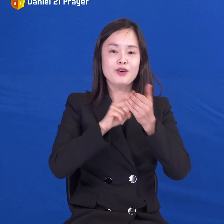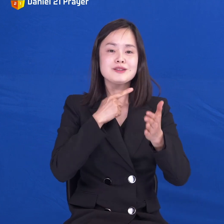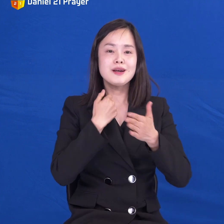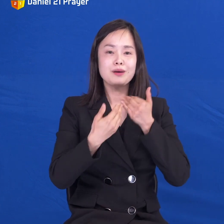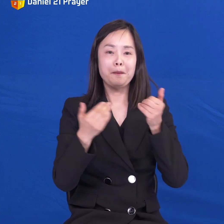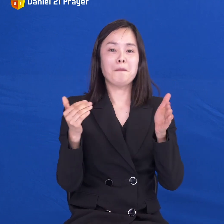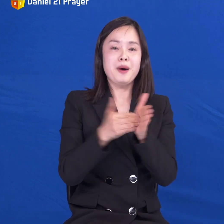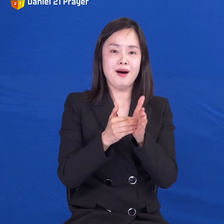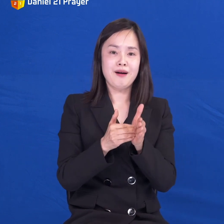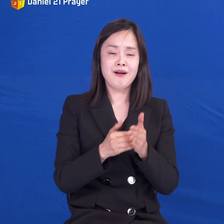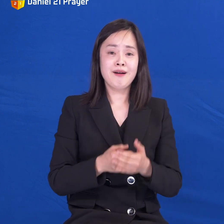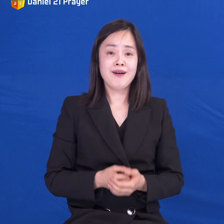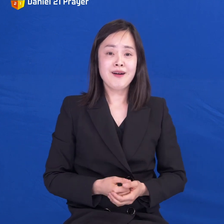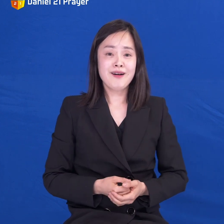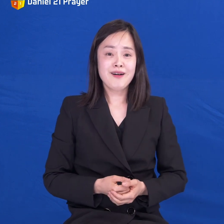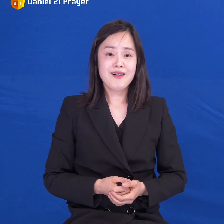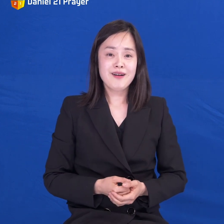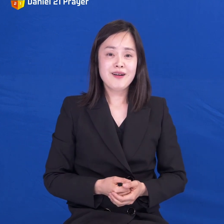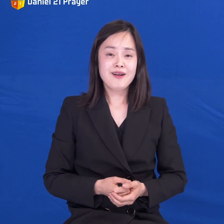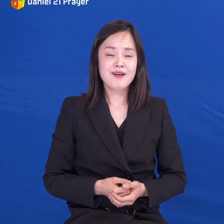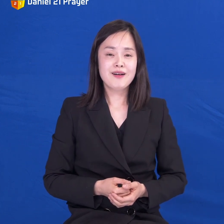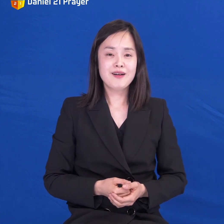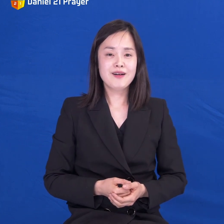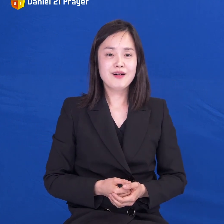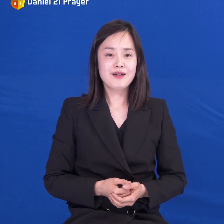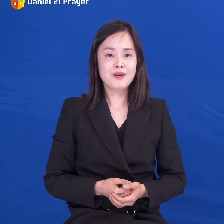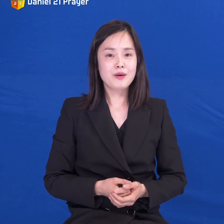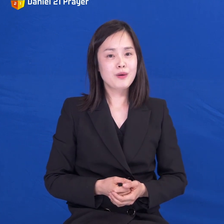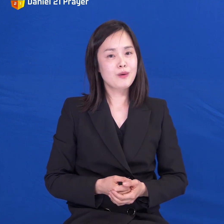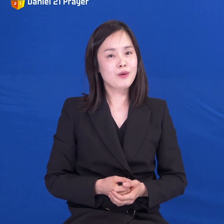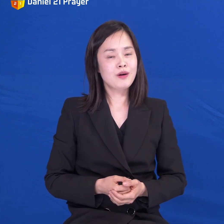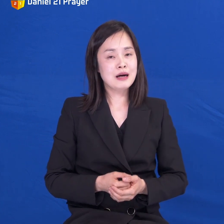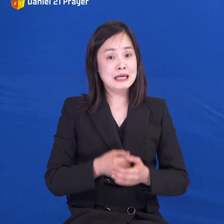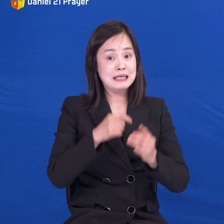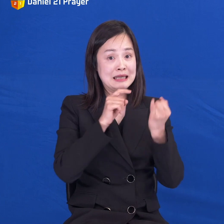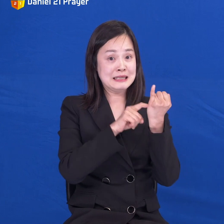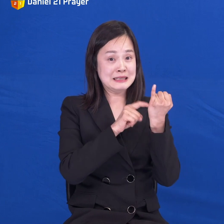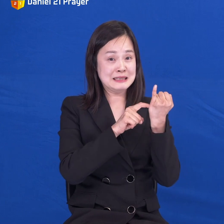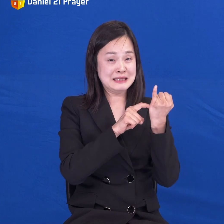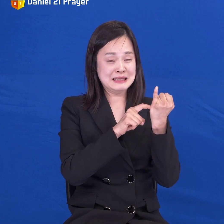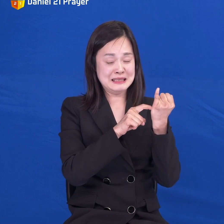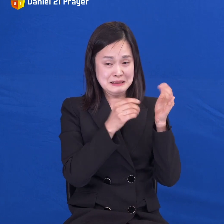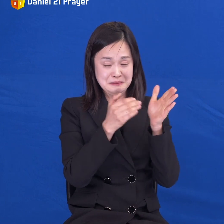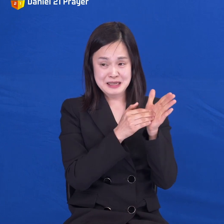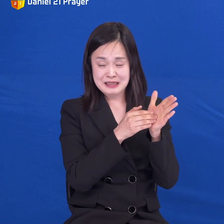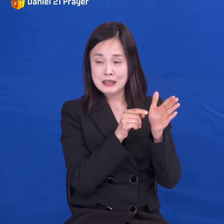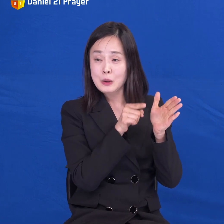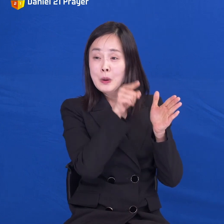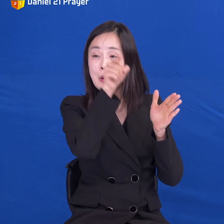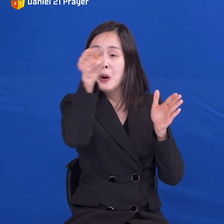그러고 났는데 저 음마을에도 그런 여자가 있다는 것입니다. 덜컥 겁이 나요.